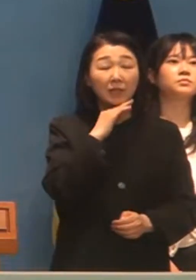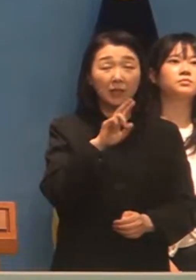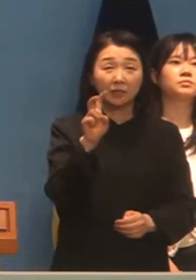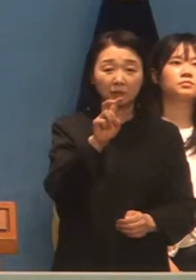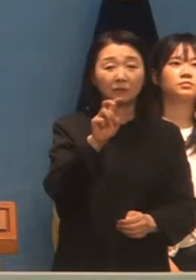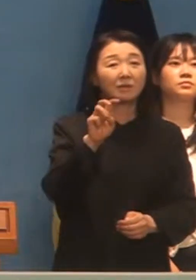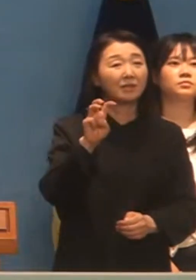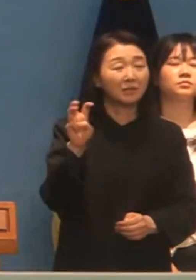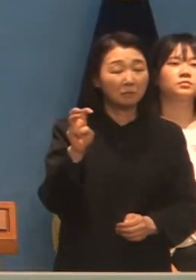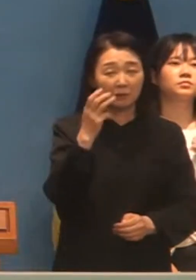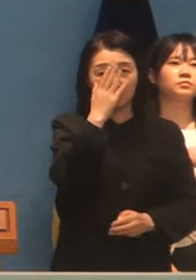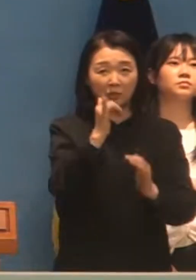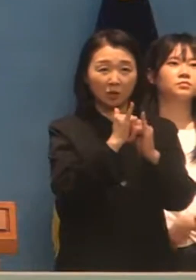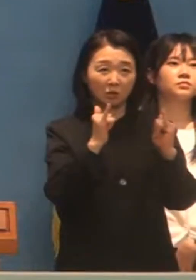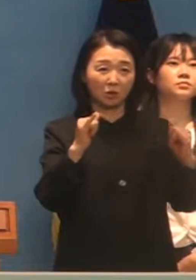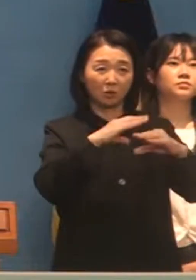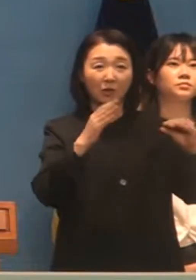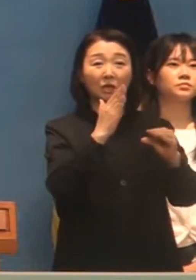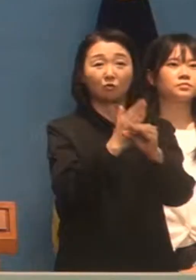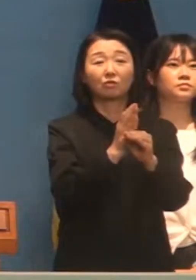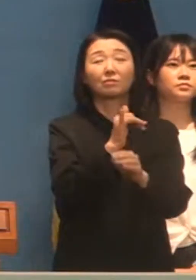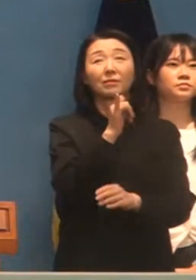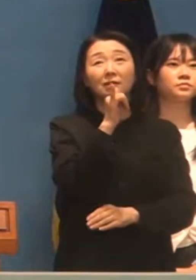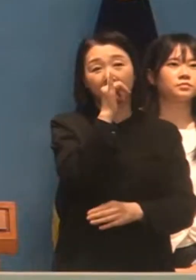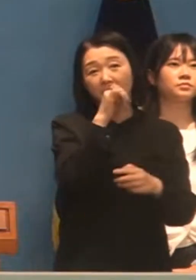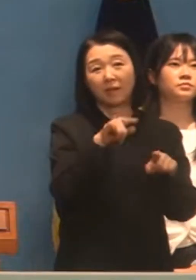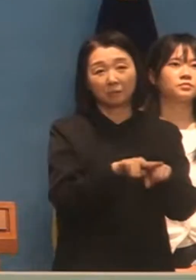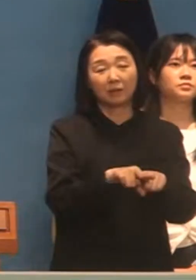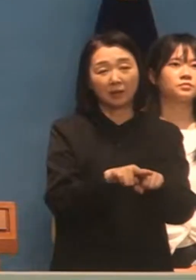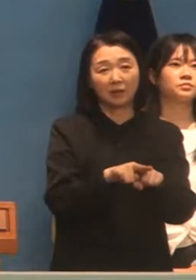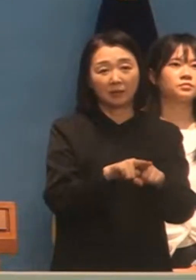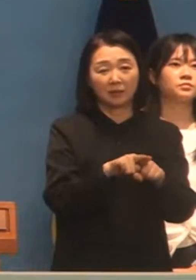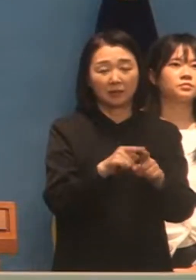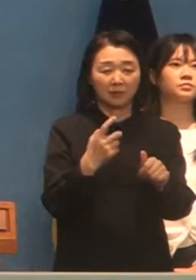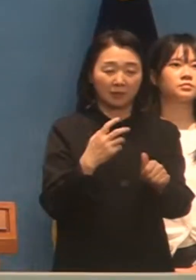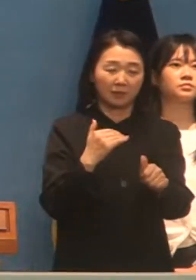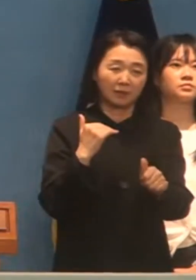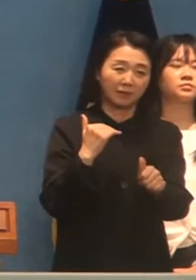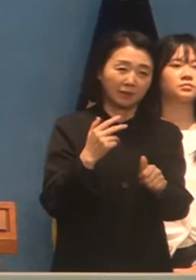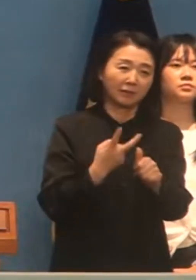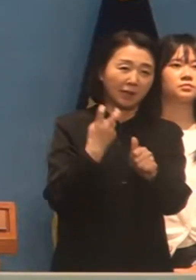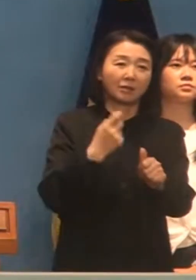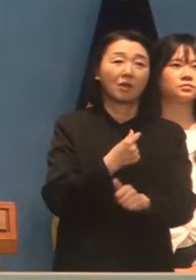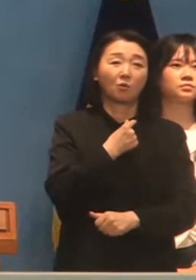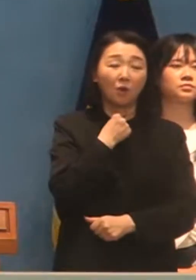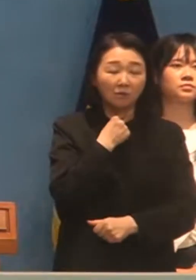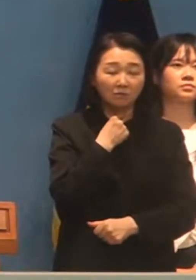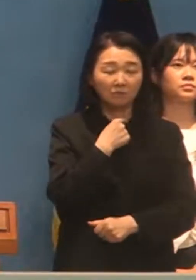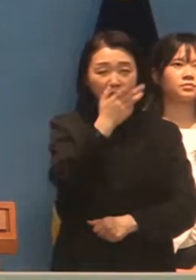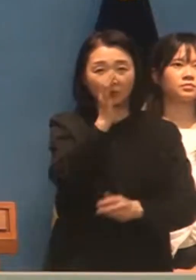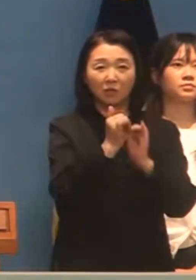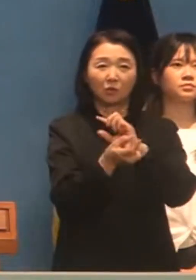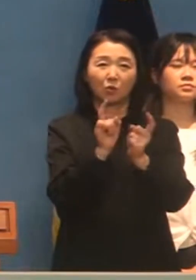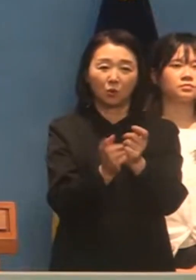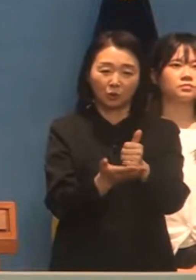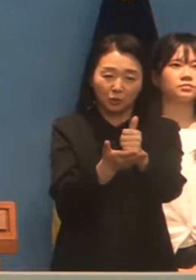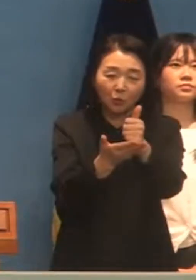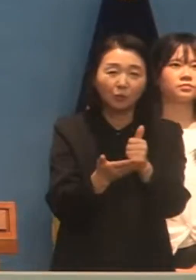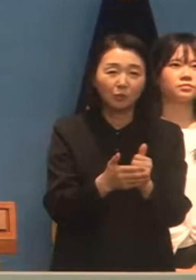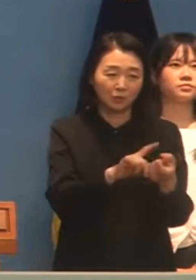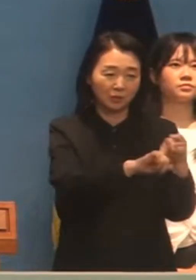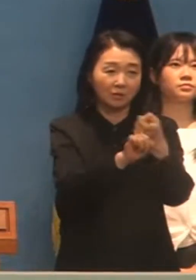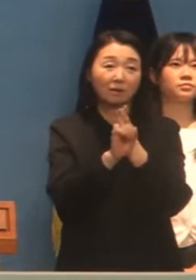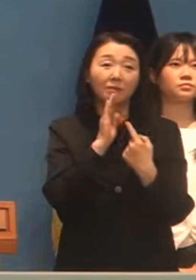청년들이 그 광장의 중심에 있었습니다. 탄핵광장에 선 청년들은 서로를 존중하고